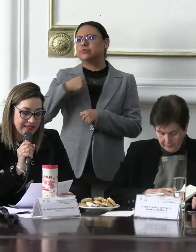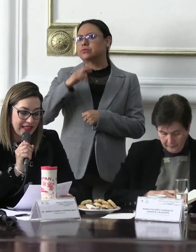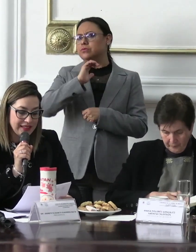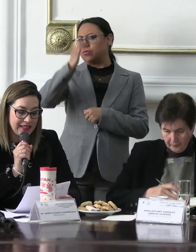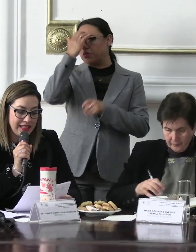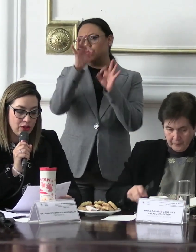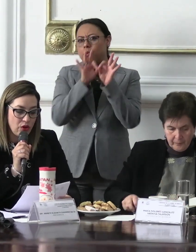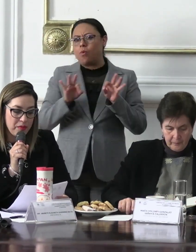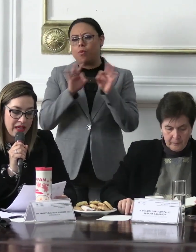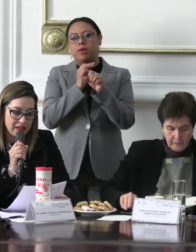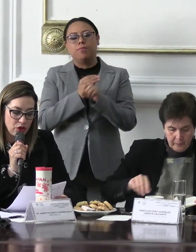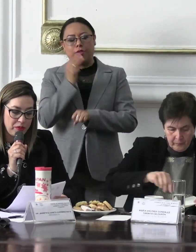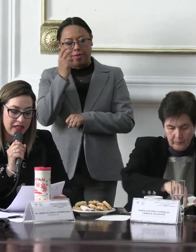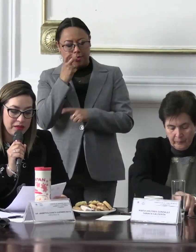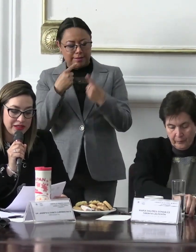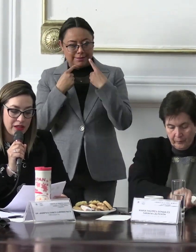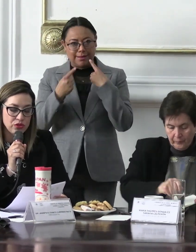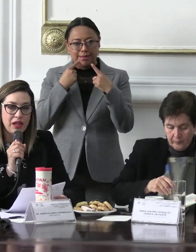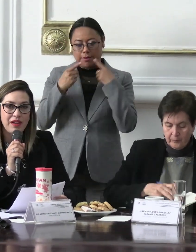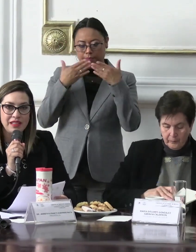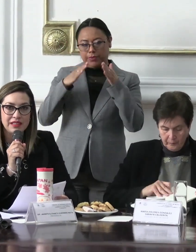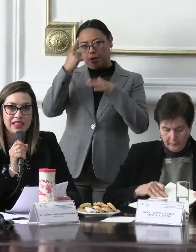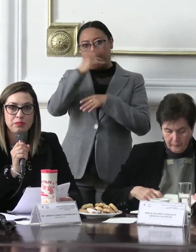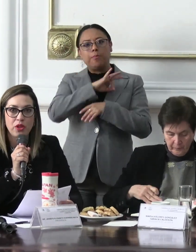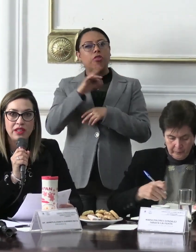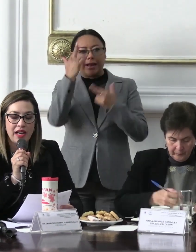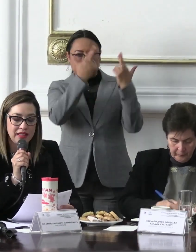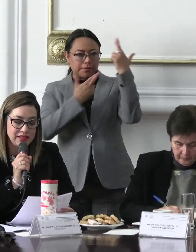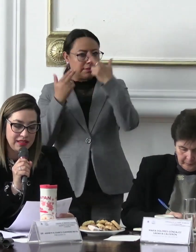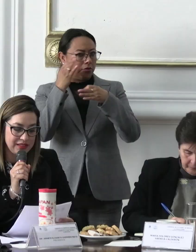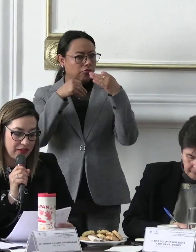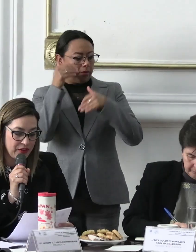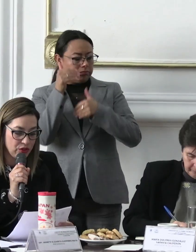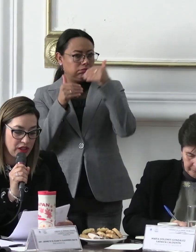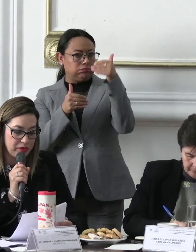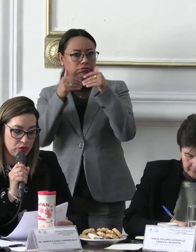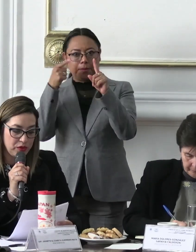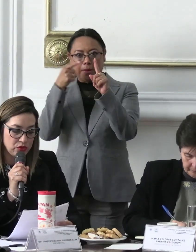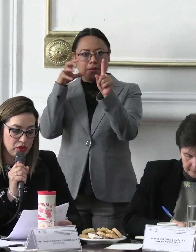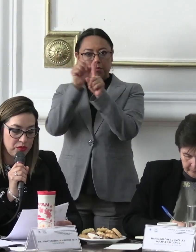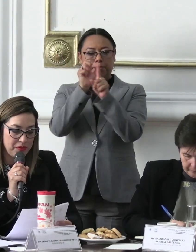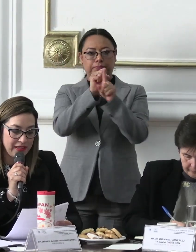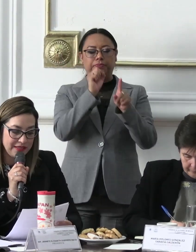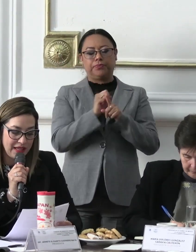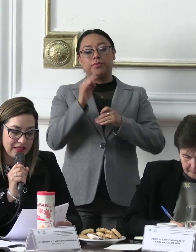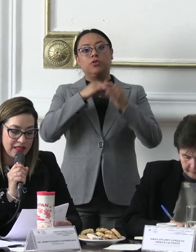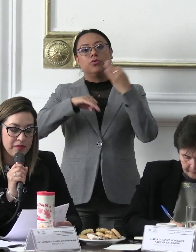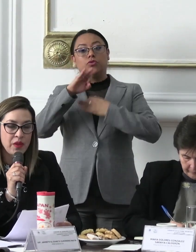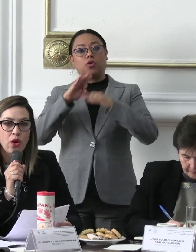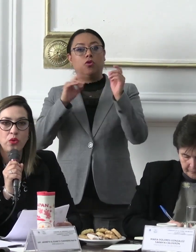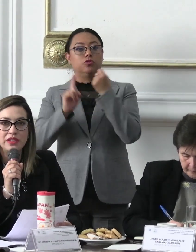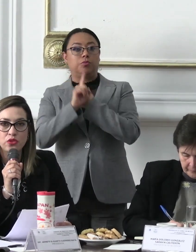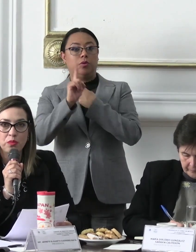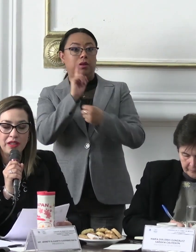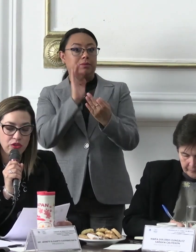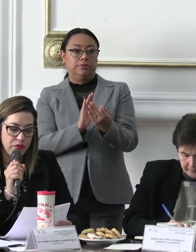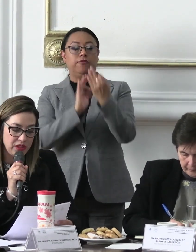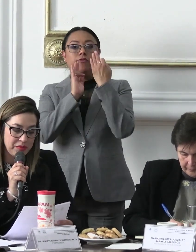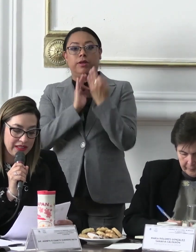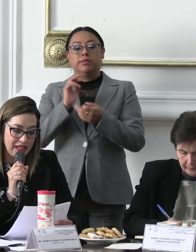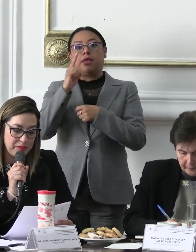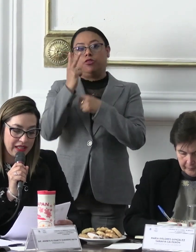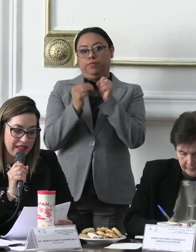de iniciar este diálogo abierto para revisar los avances, prioridades y desafíos del presupuesto 2026, un